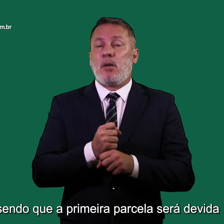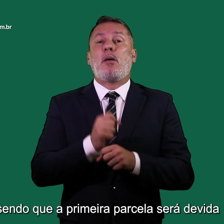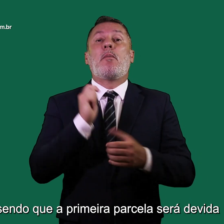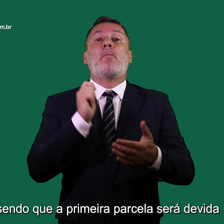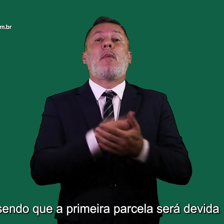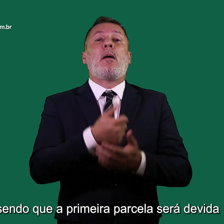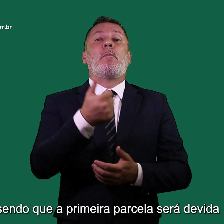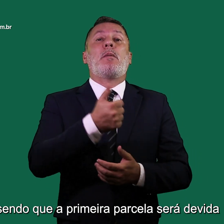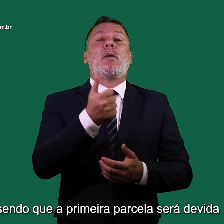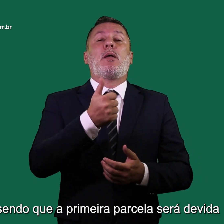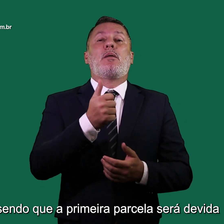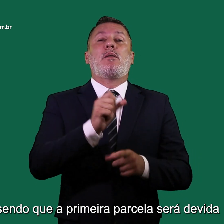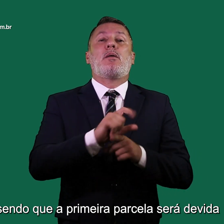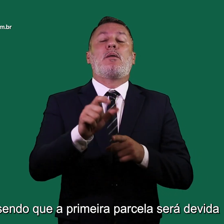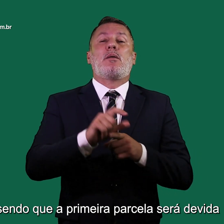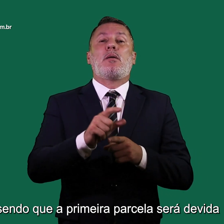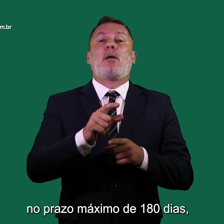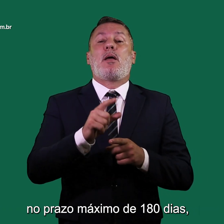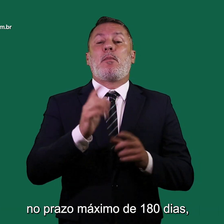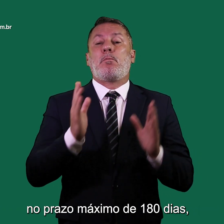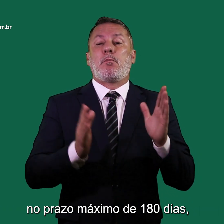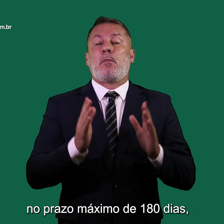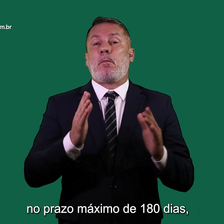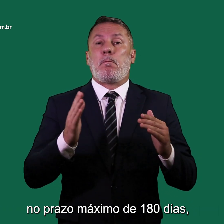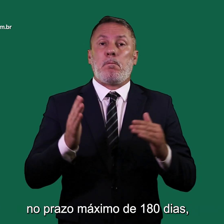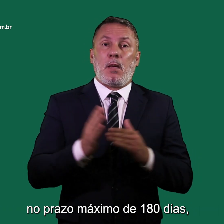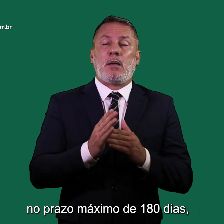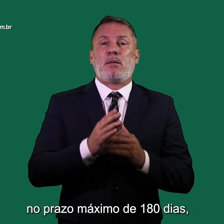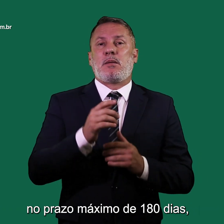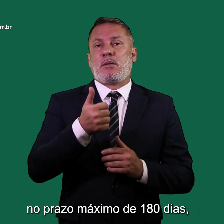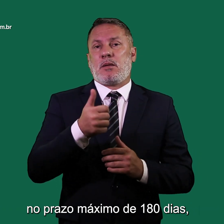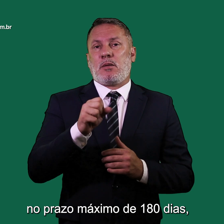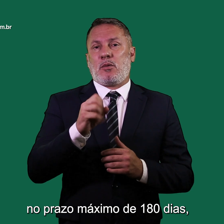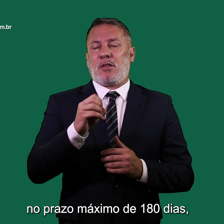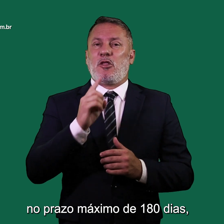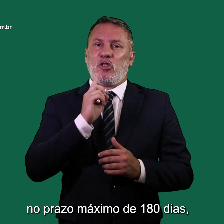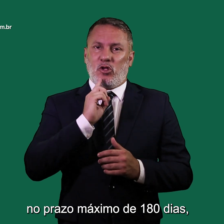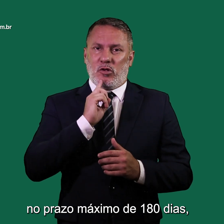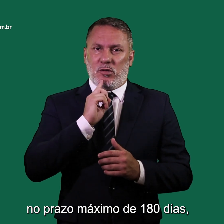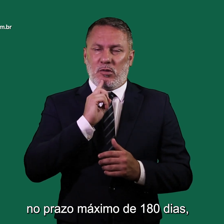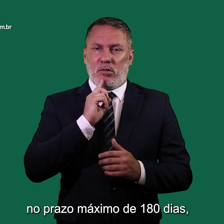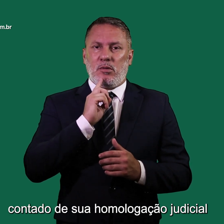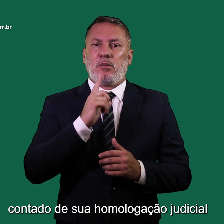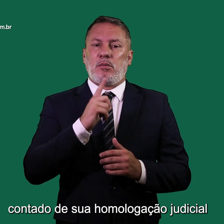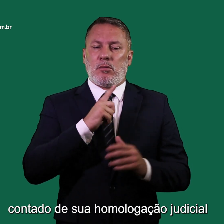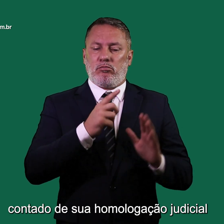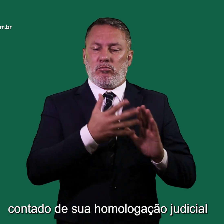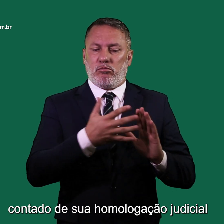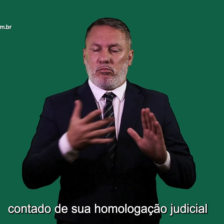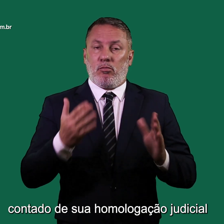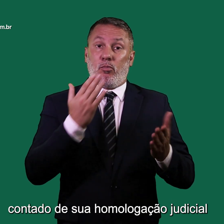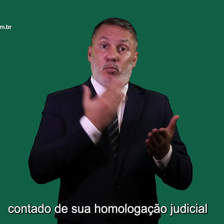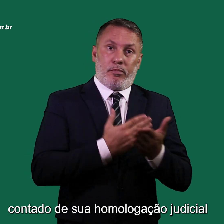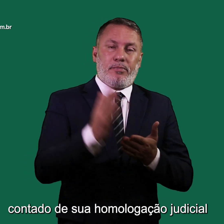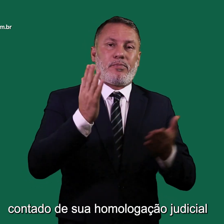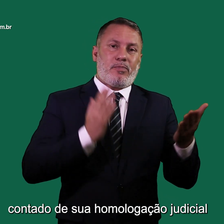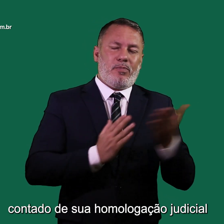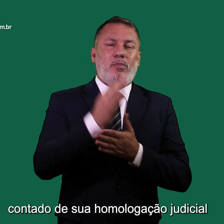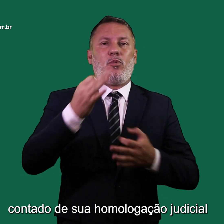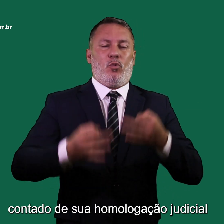primeira parcela será devida no prazo máximo de 180 dias, contado de sua homologação